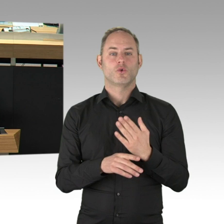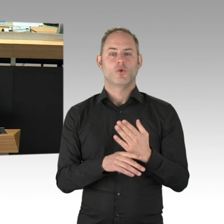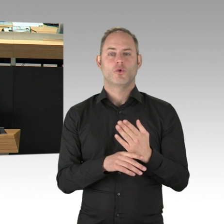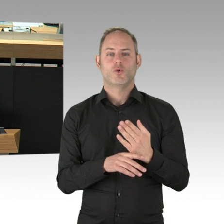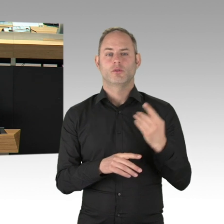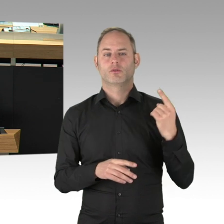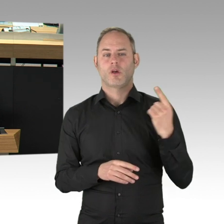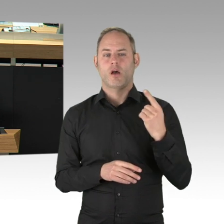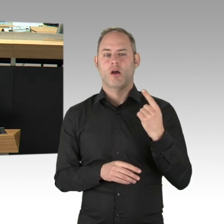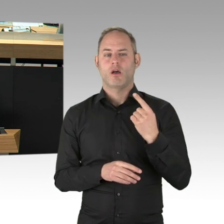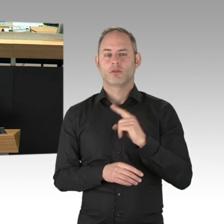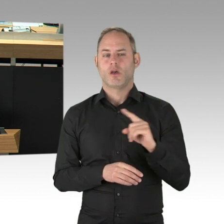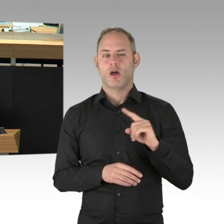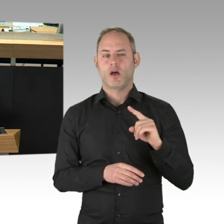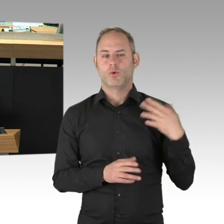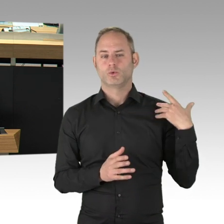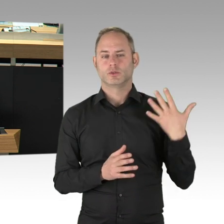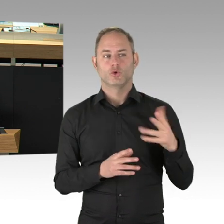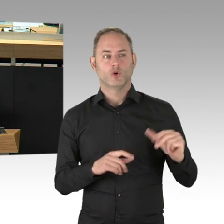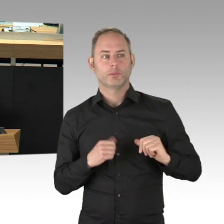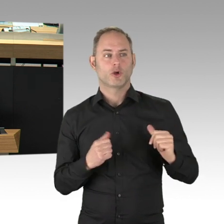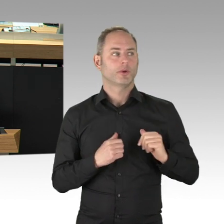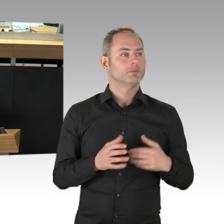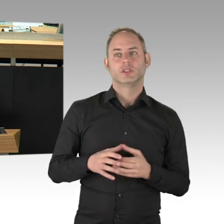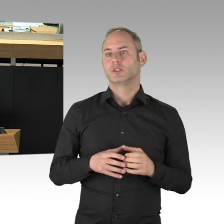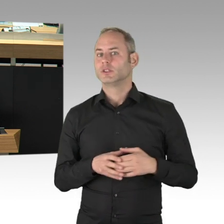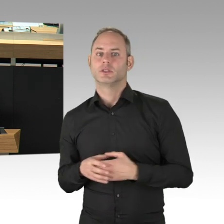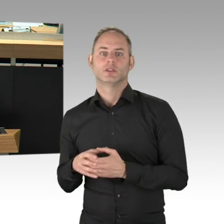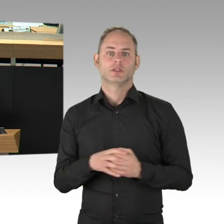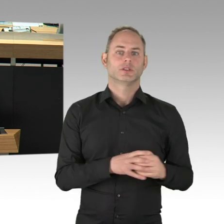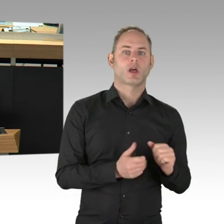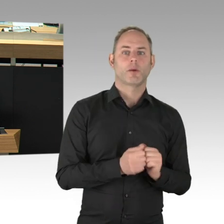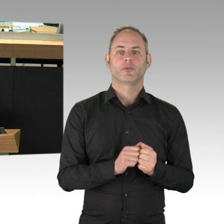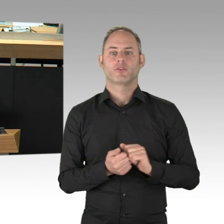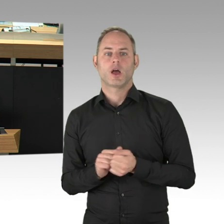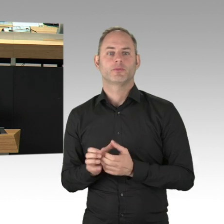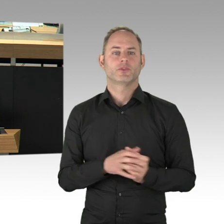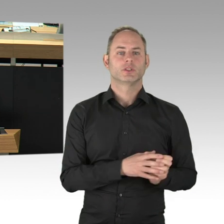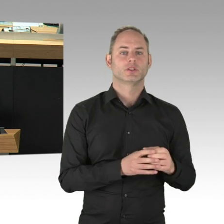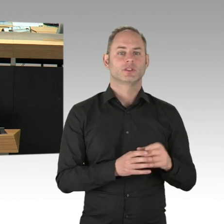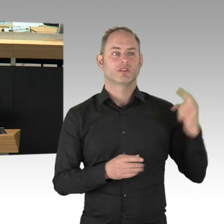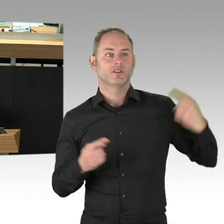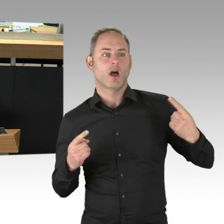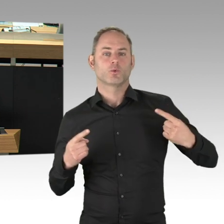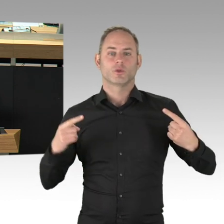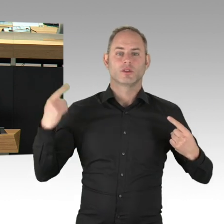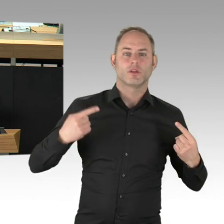rufen gemeinsam zum Boykott jüdischer Geschäfte auf und versuchen, mitten in unserem Land